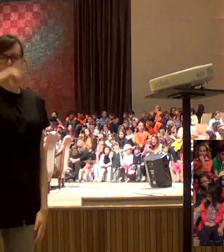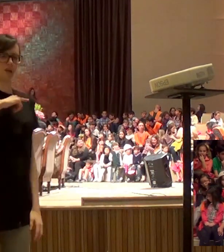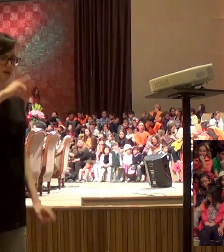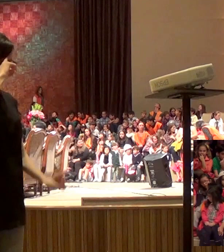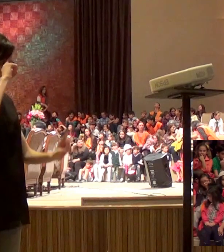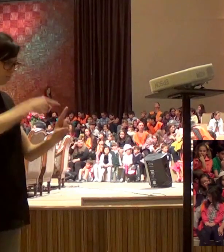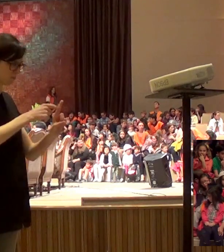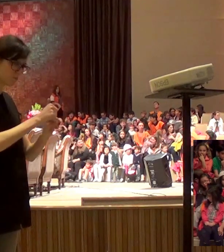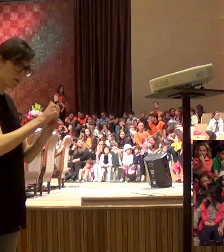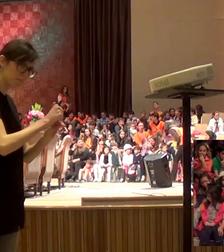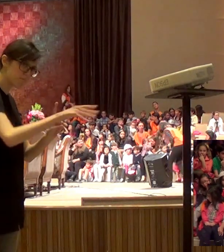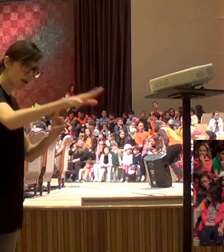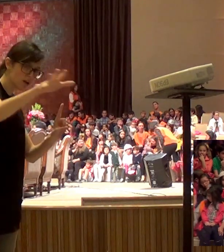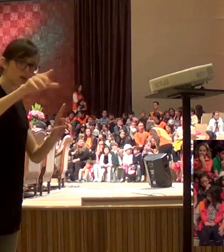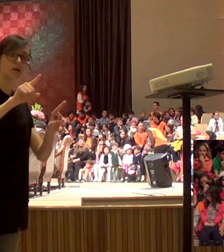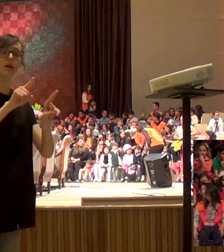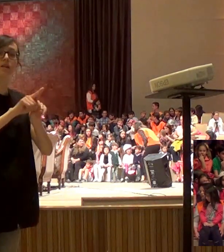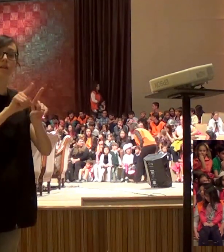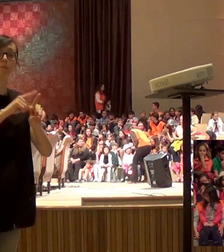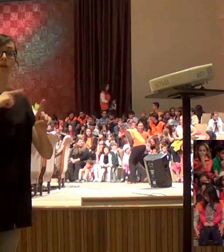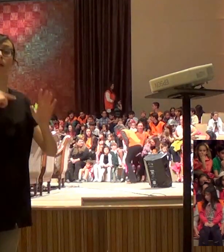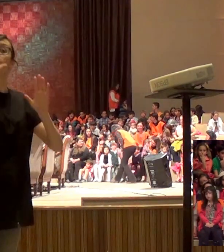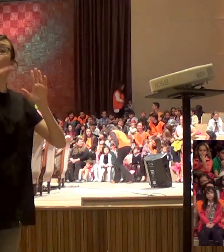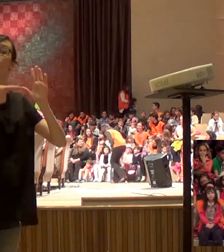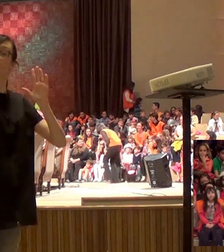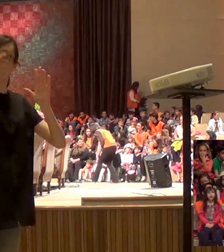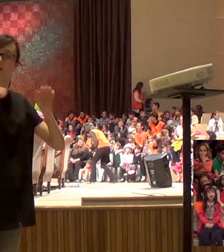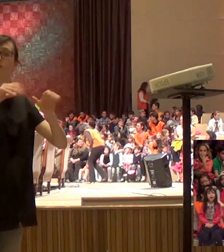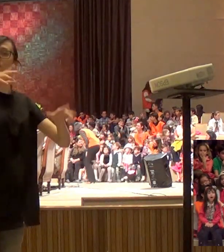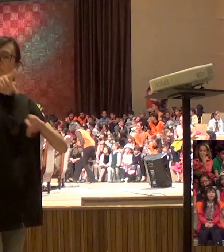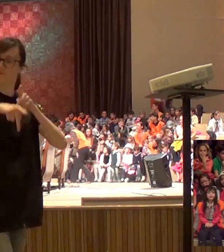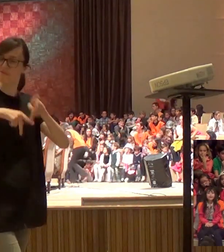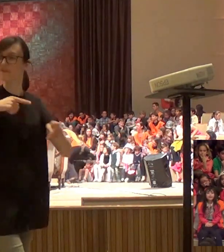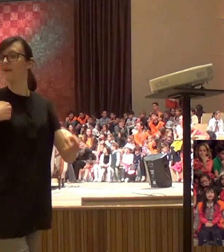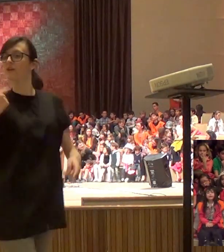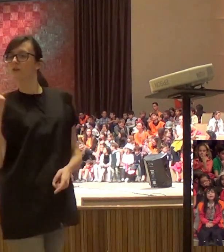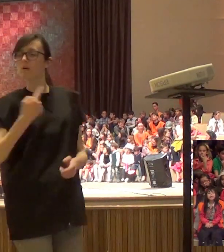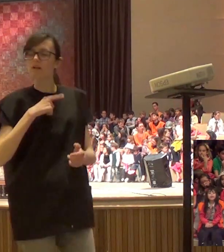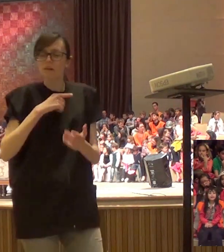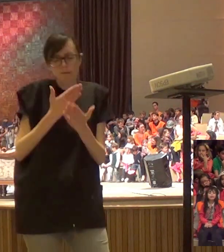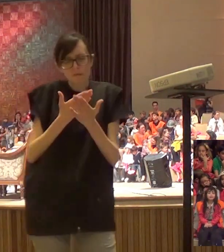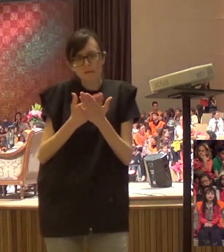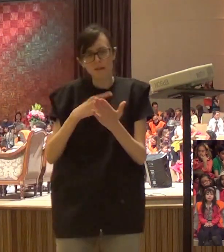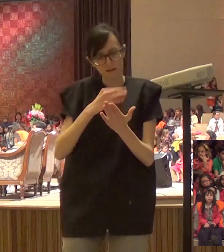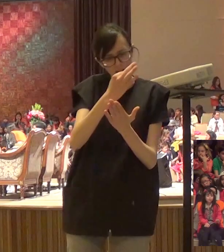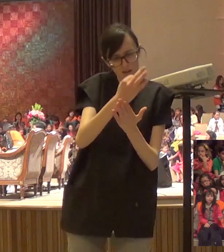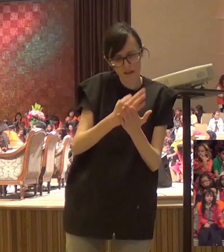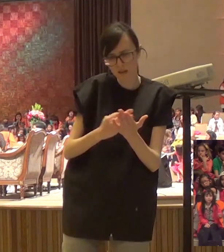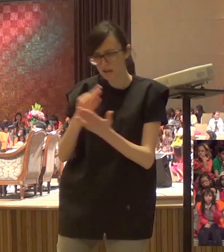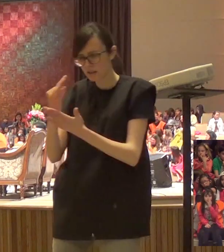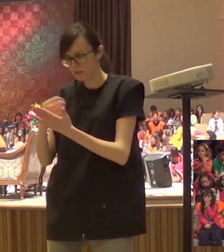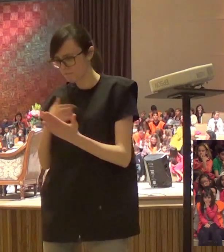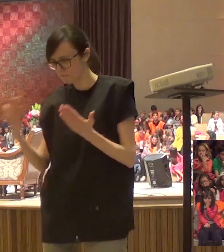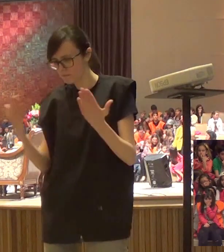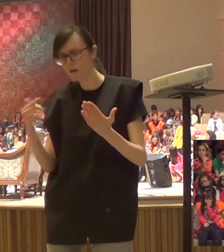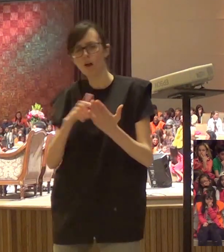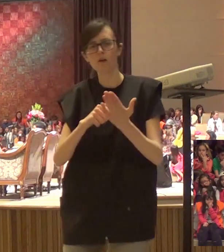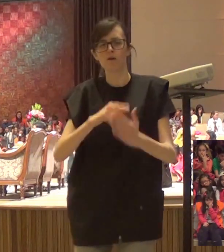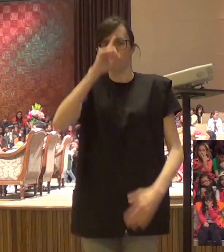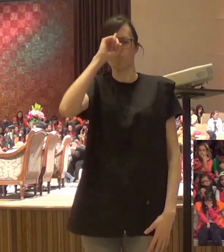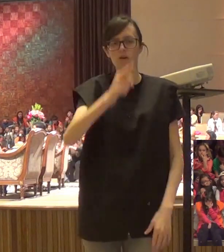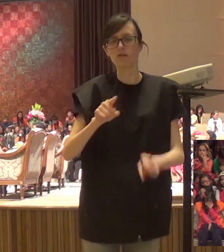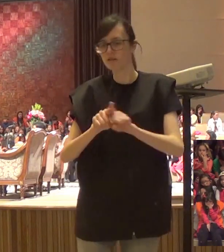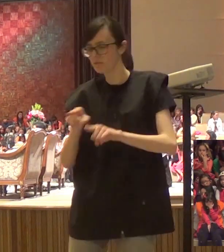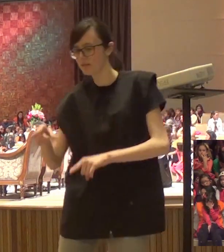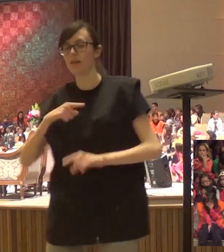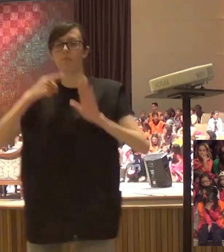povo, trazendo uma ordem, uma ordenança e trazendo uma promessa nesse texto. E nós vamos olhar essas duas,